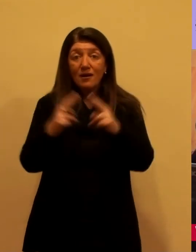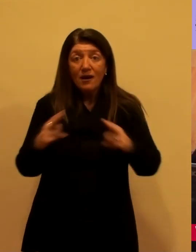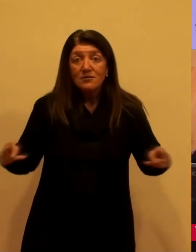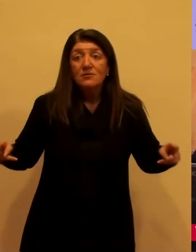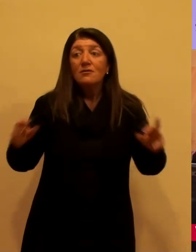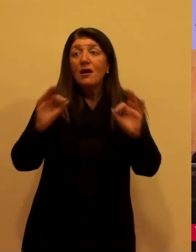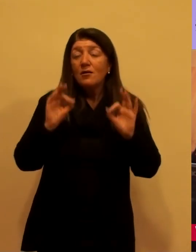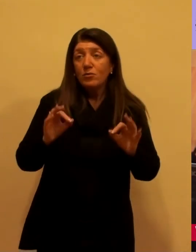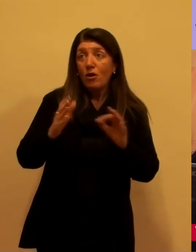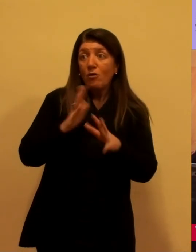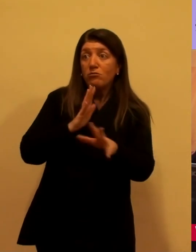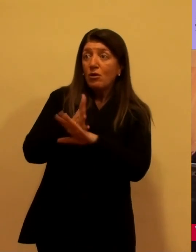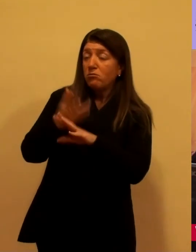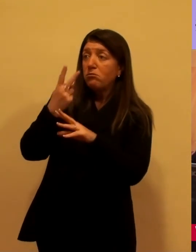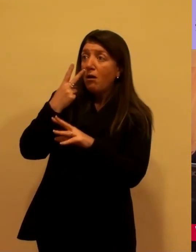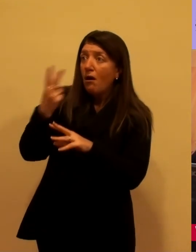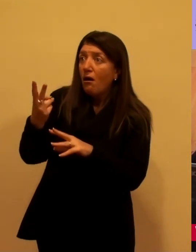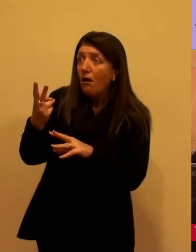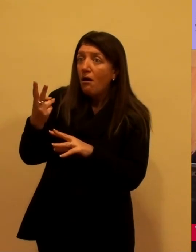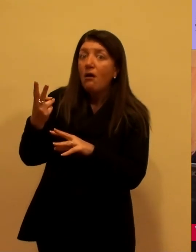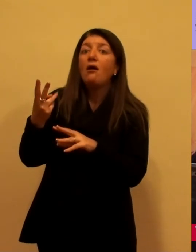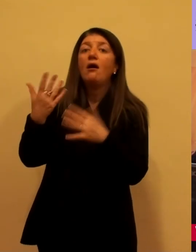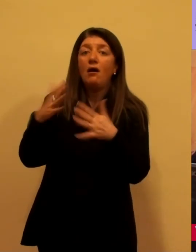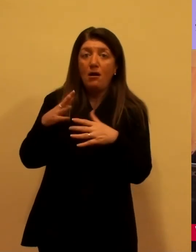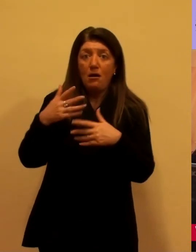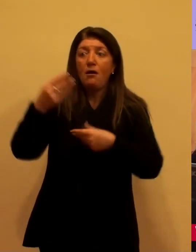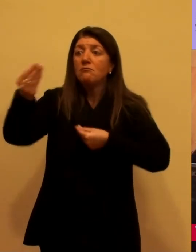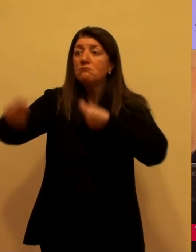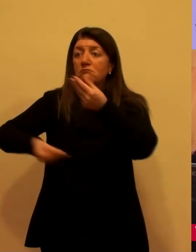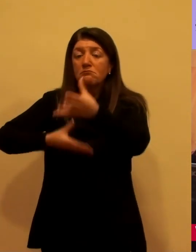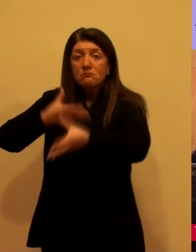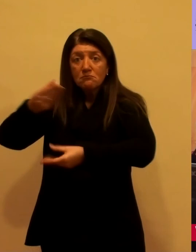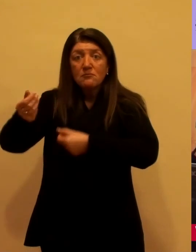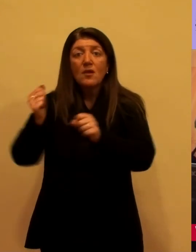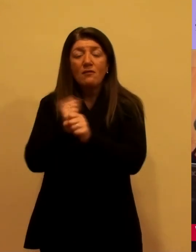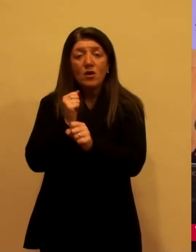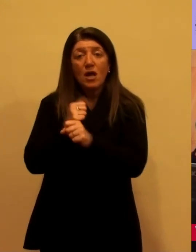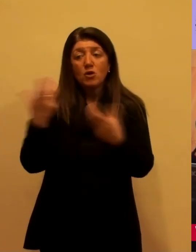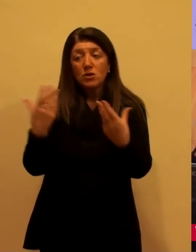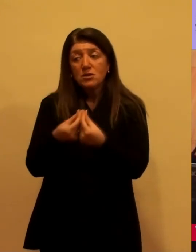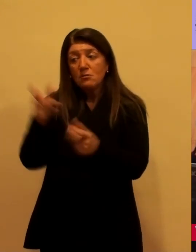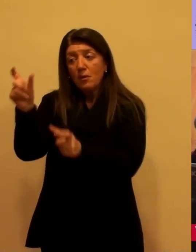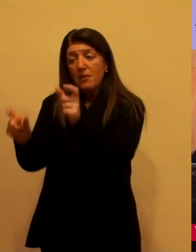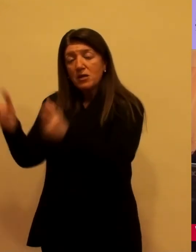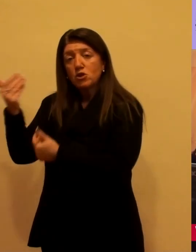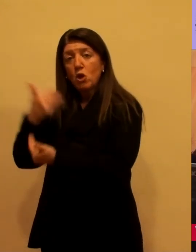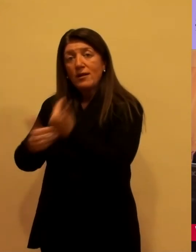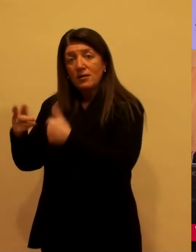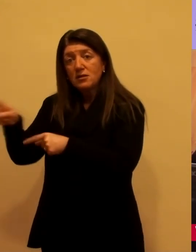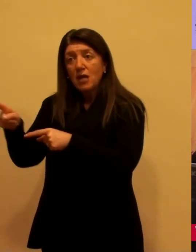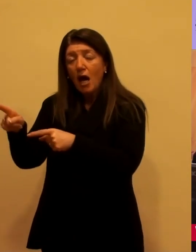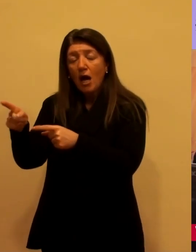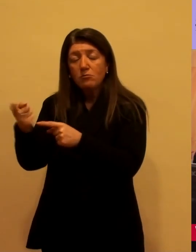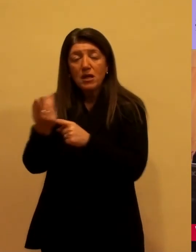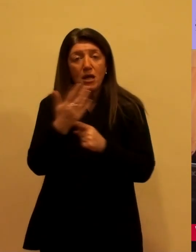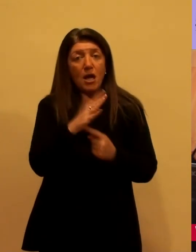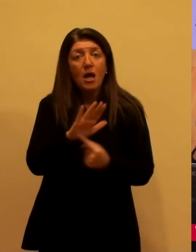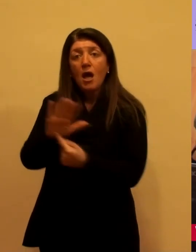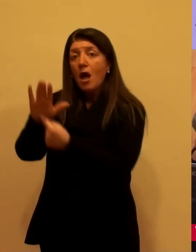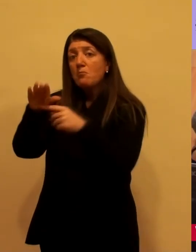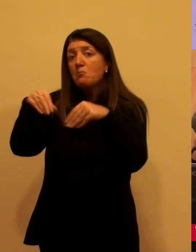affacciati, messi in gioco, hanno lavorato con persone con disabilità ed è venuta fuori una mostra bellissima, stupenda.